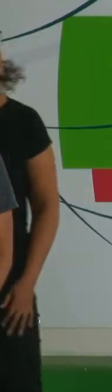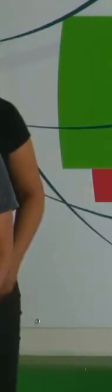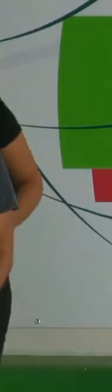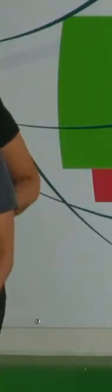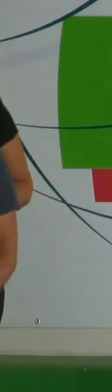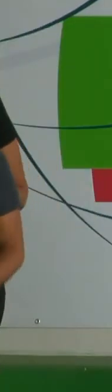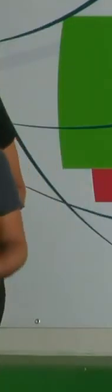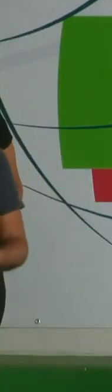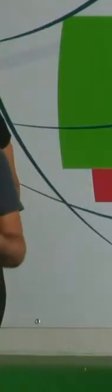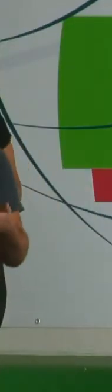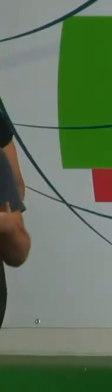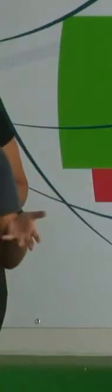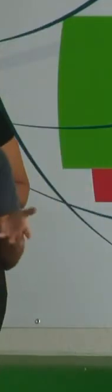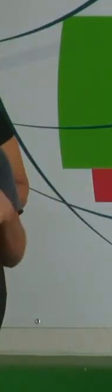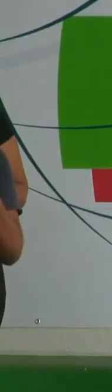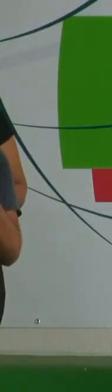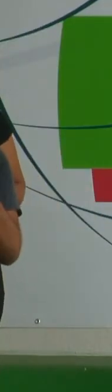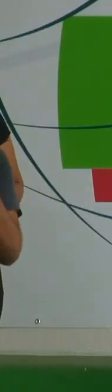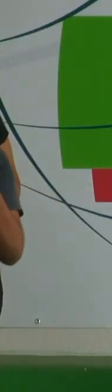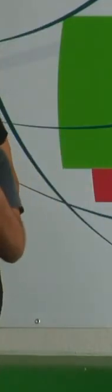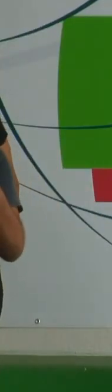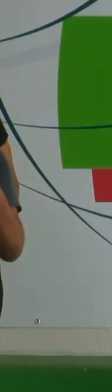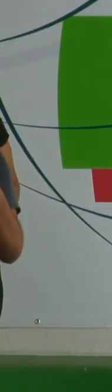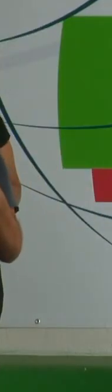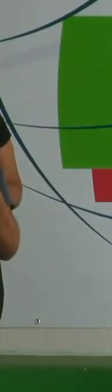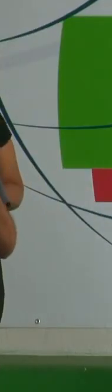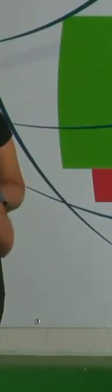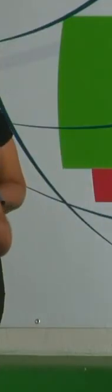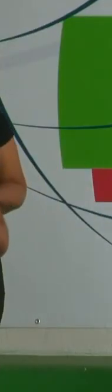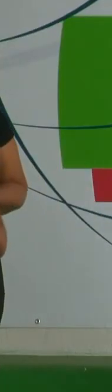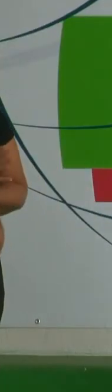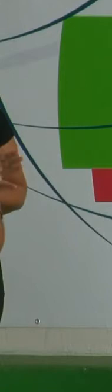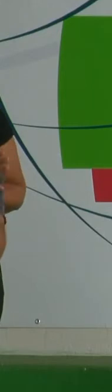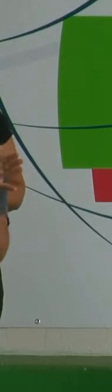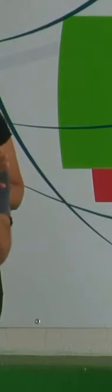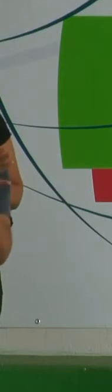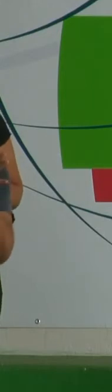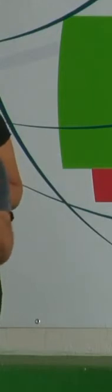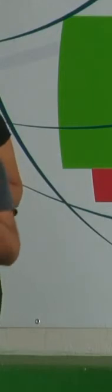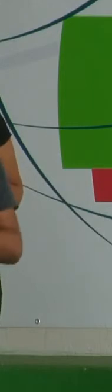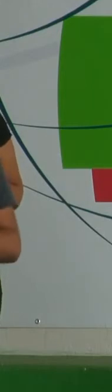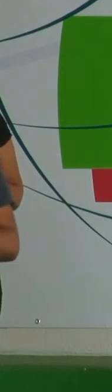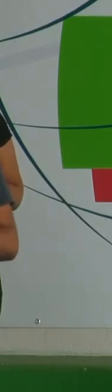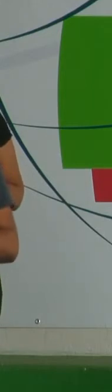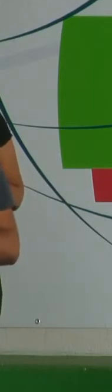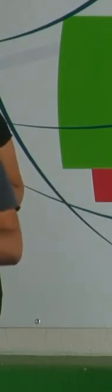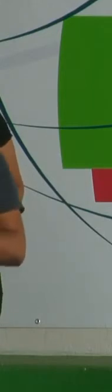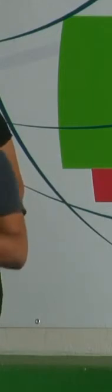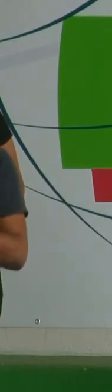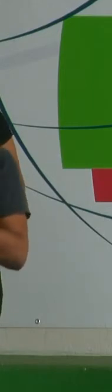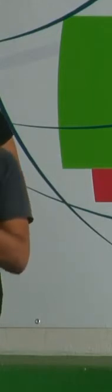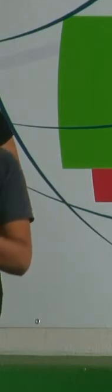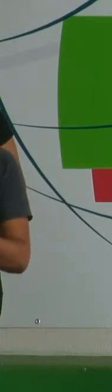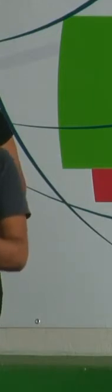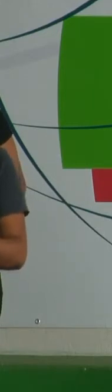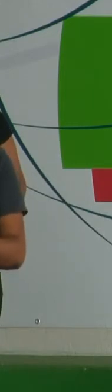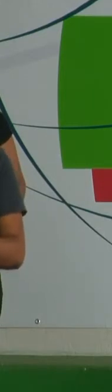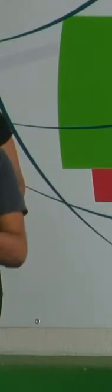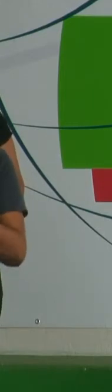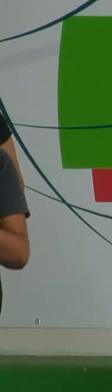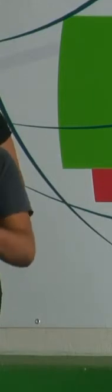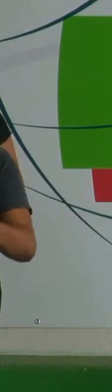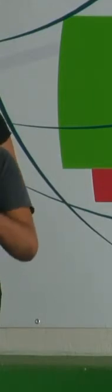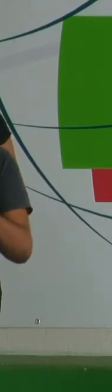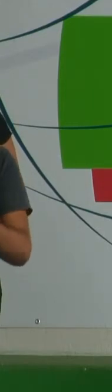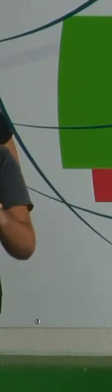Muito bem, nessa categoria temos o terceiro lugar para a importância do tutor presencial na educação à